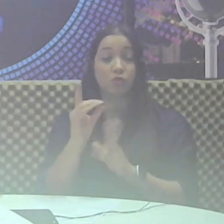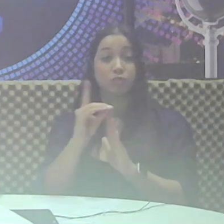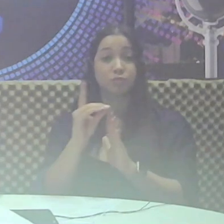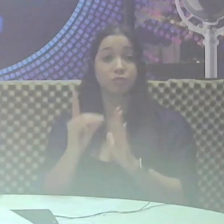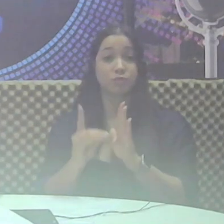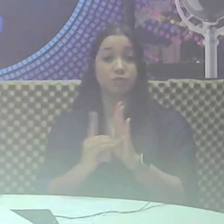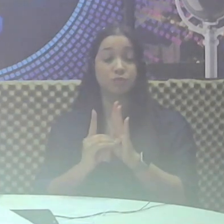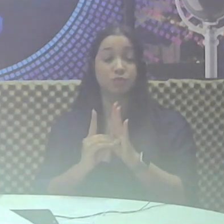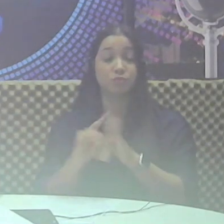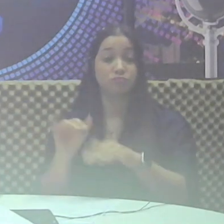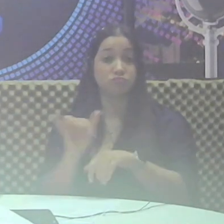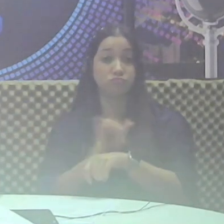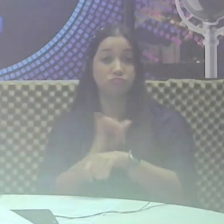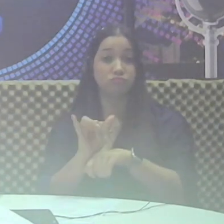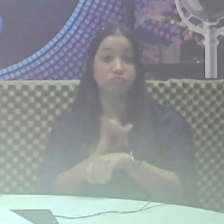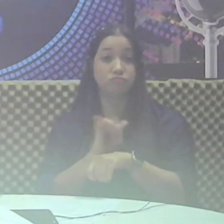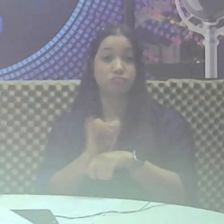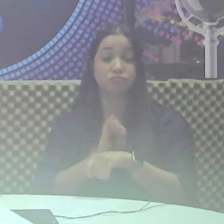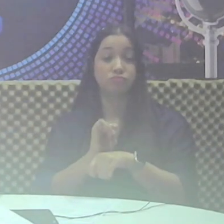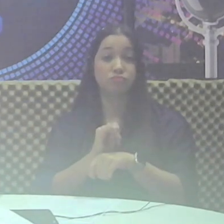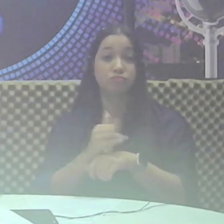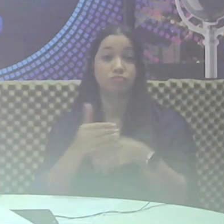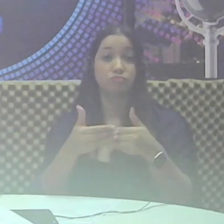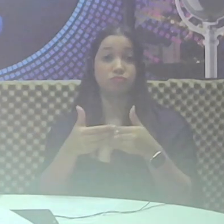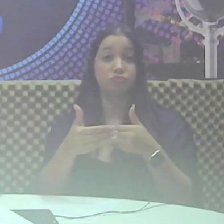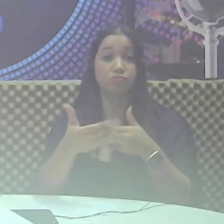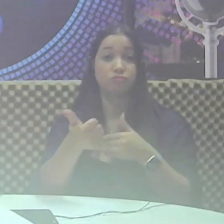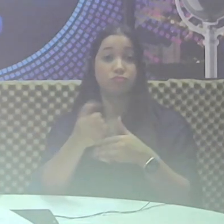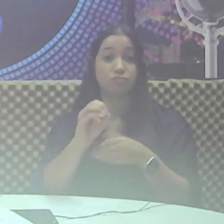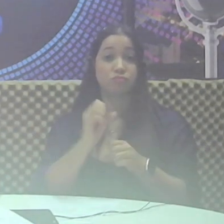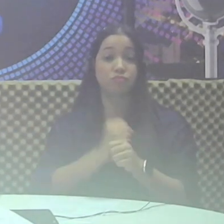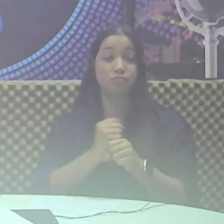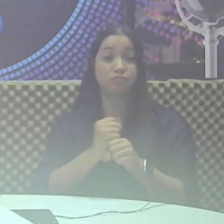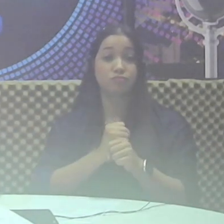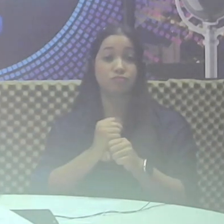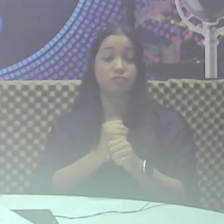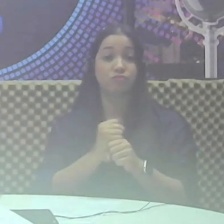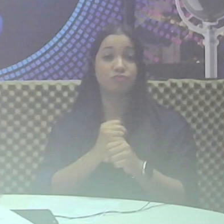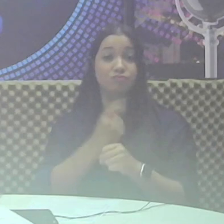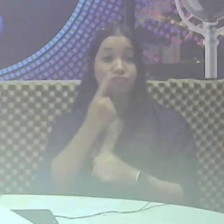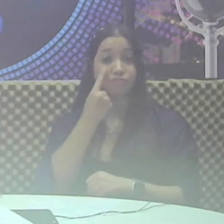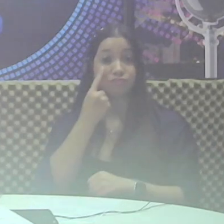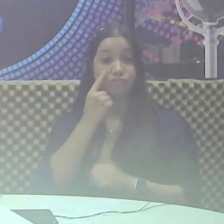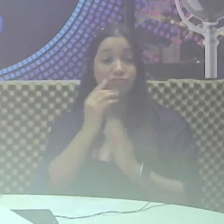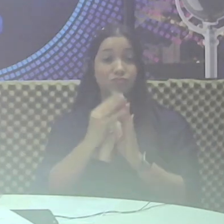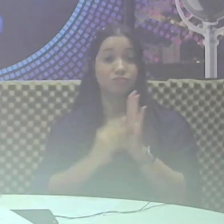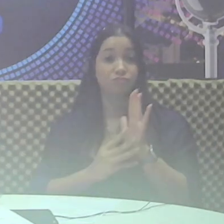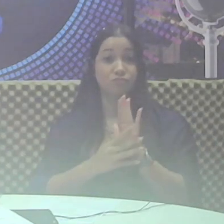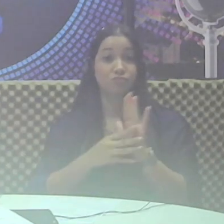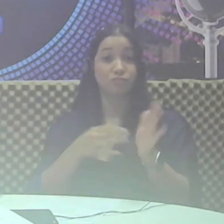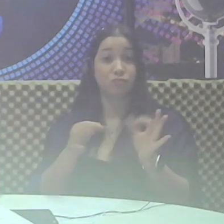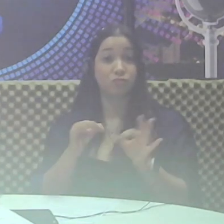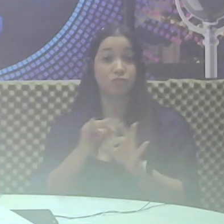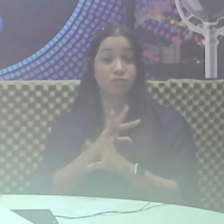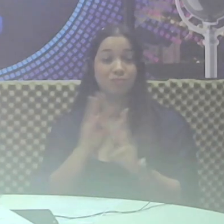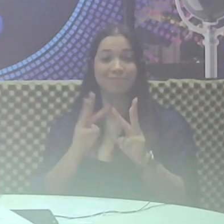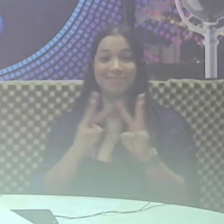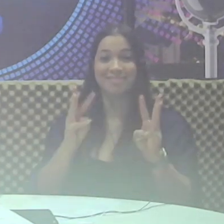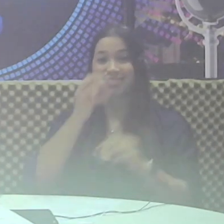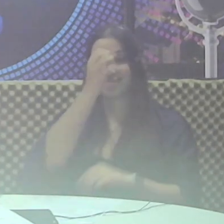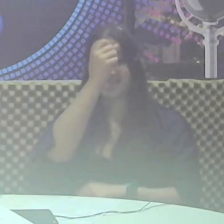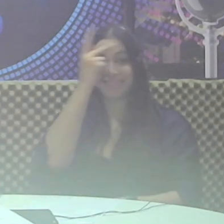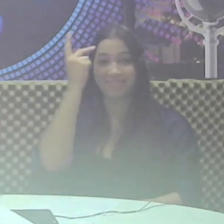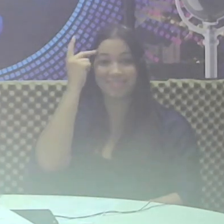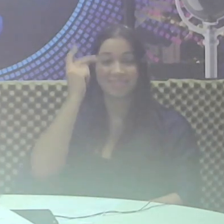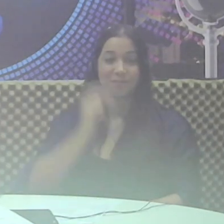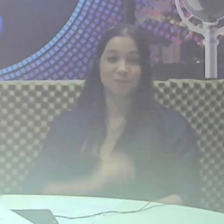diretor, que vai vigorar pelos próximos 10 anos. Confira o cronograma completo no portal da Prefeitura.